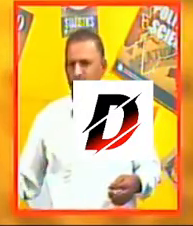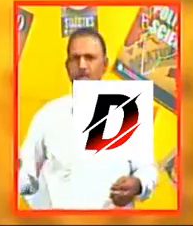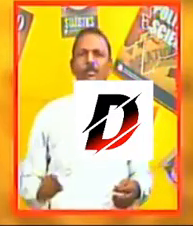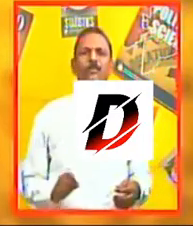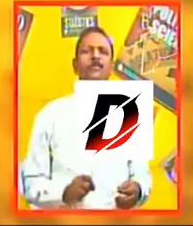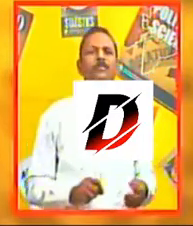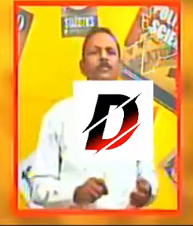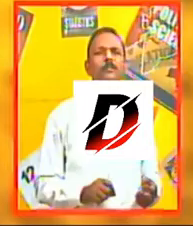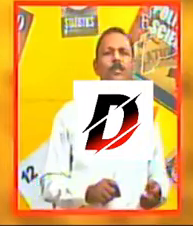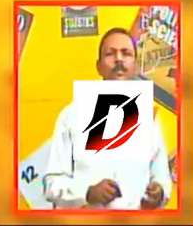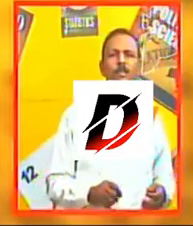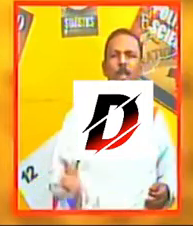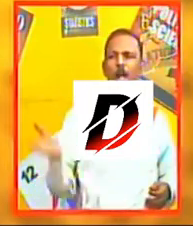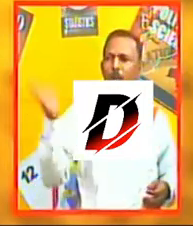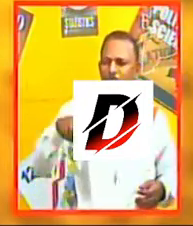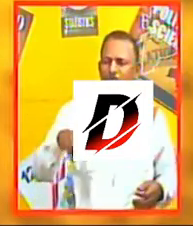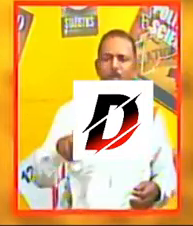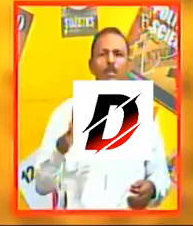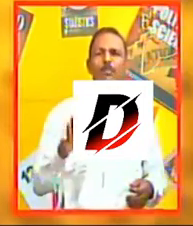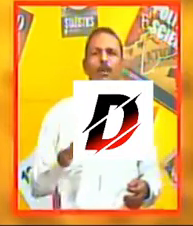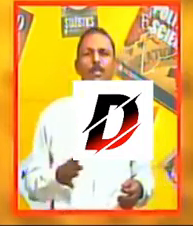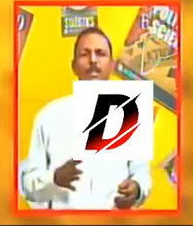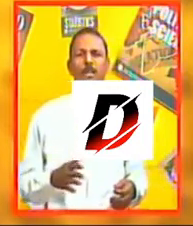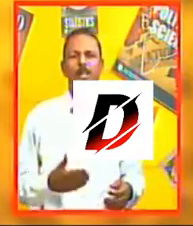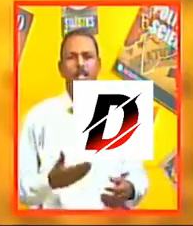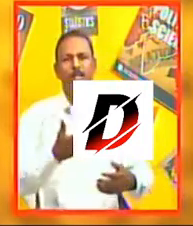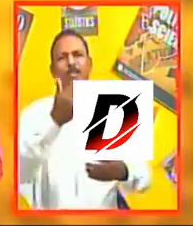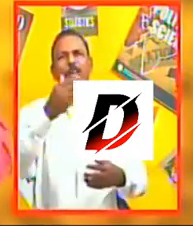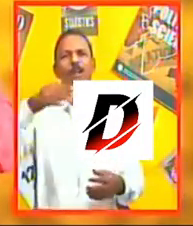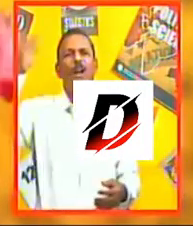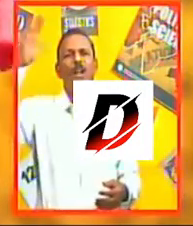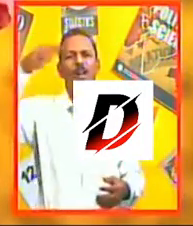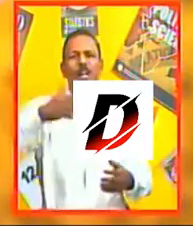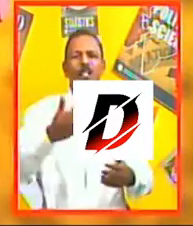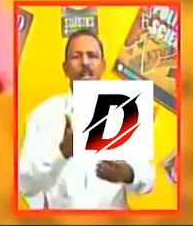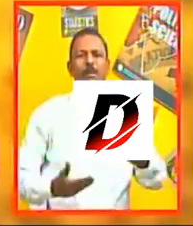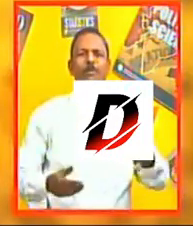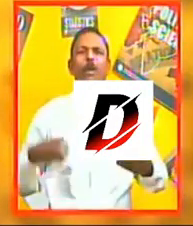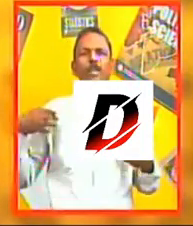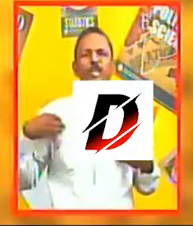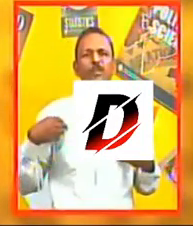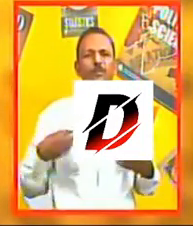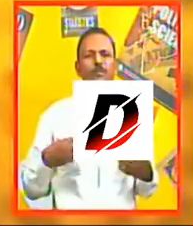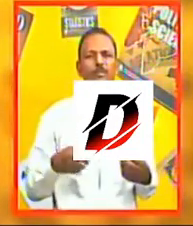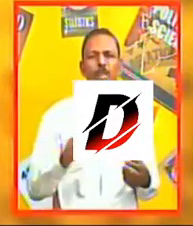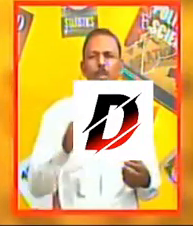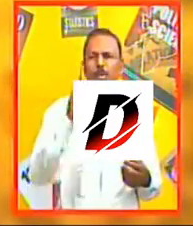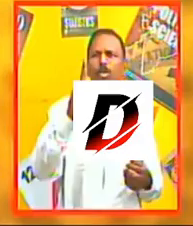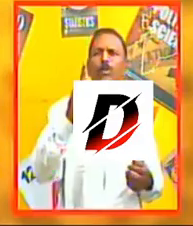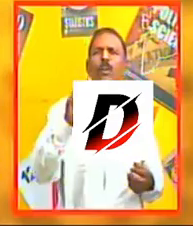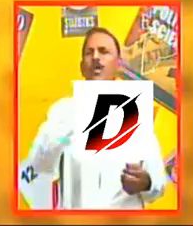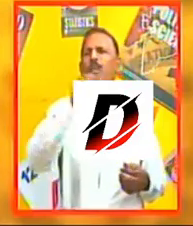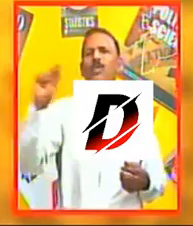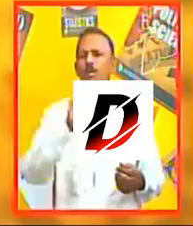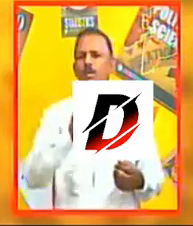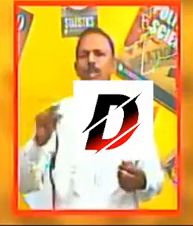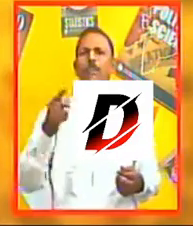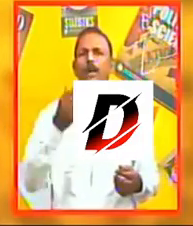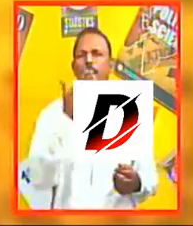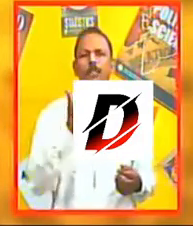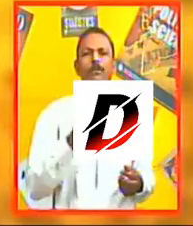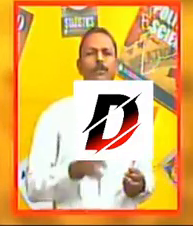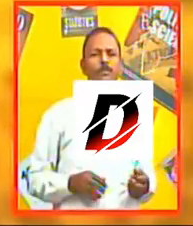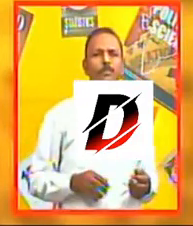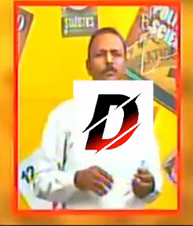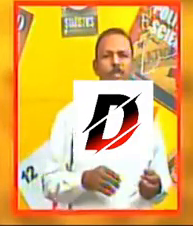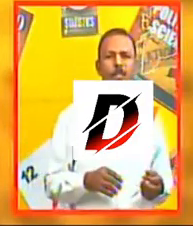நோட்டில் குறித்து வச்சுக்கிடணும். இப்போ அது மட்டும் இல்லாமல் இந்த காலநிலை பாதிக்கக்கூடிய காரணிகளில் ஒன்றுனா நம்ம பார்க்க